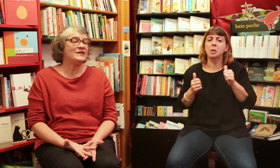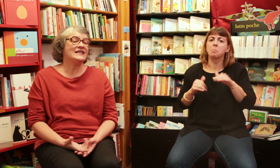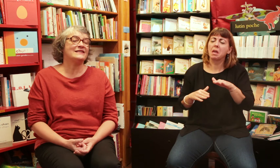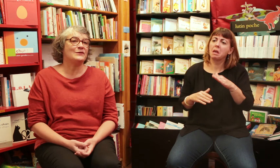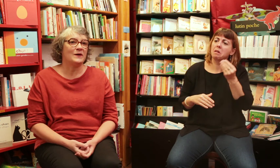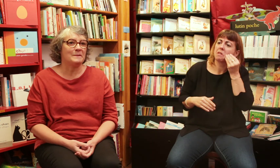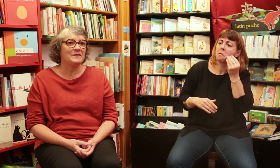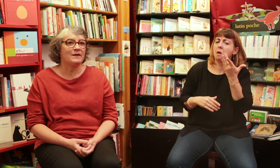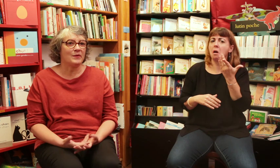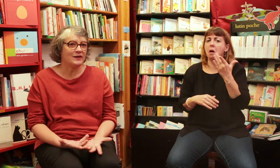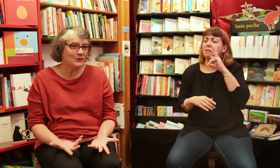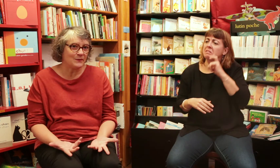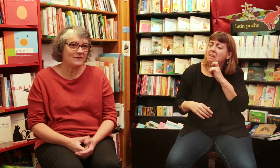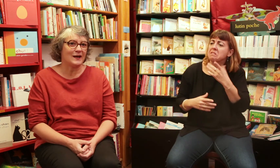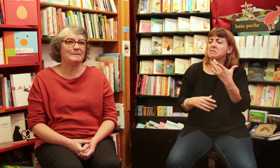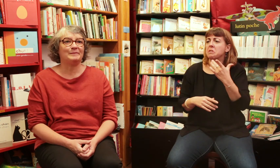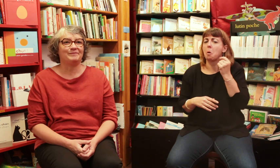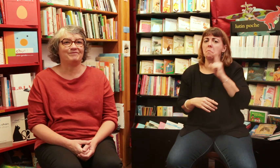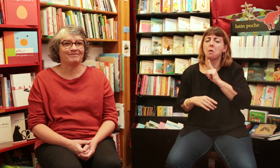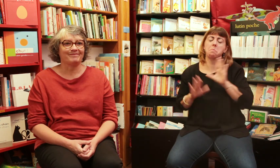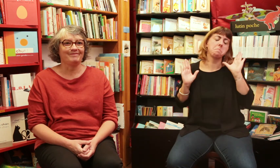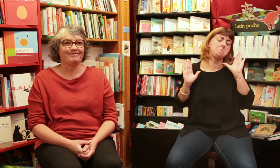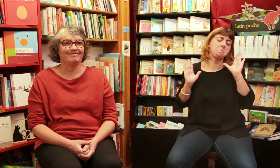pas de sexe, quoi. N'a pas de... Voilà.